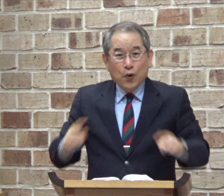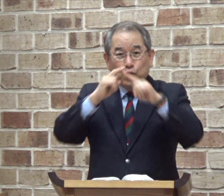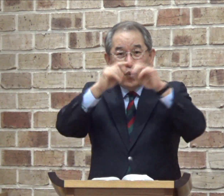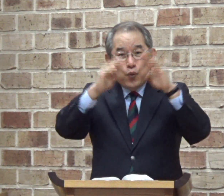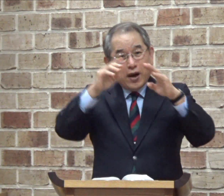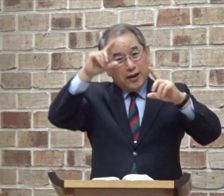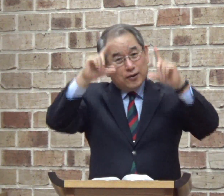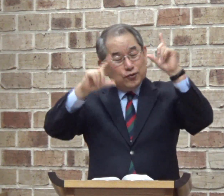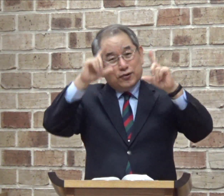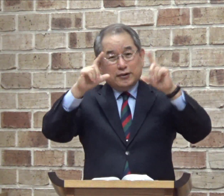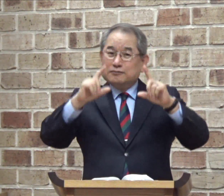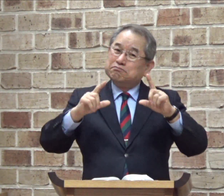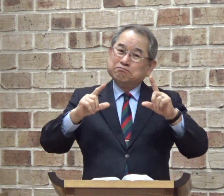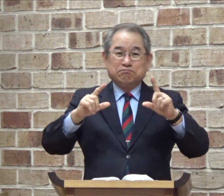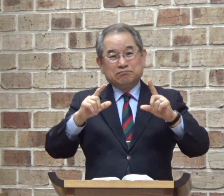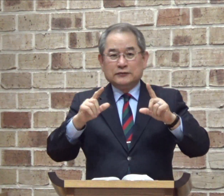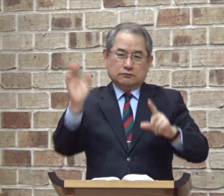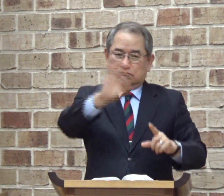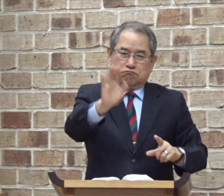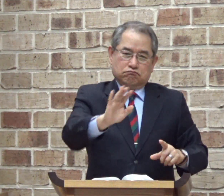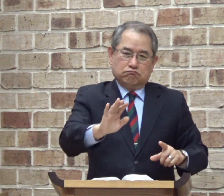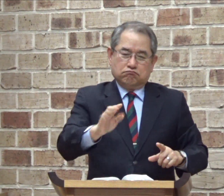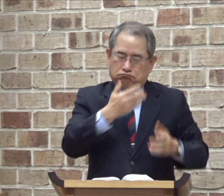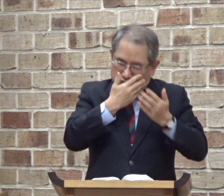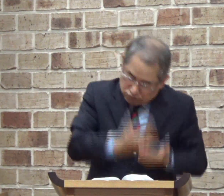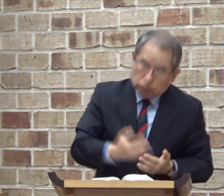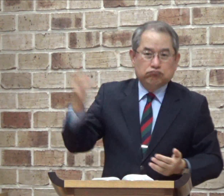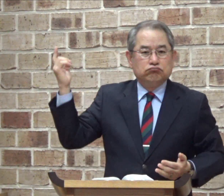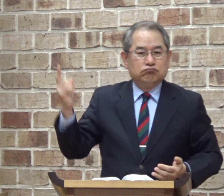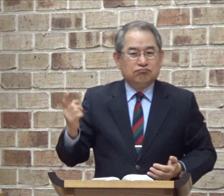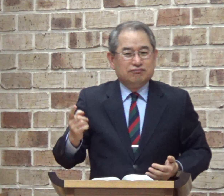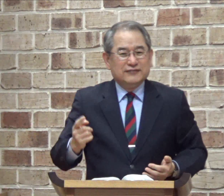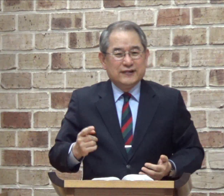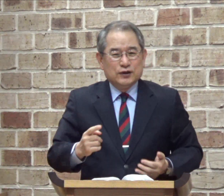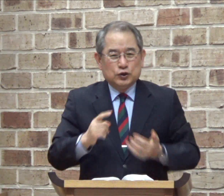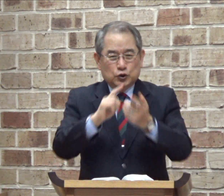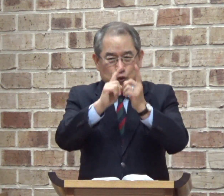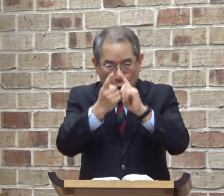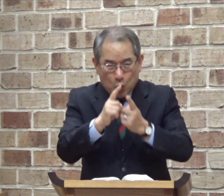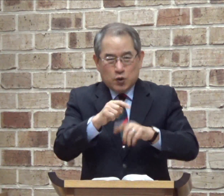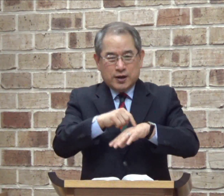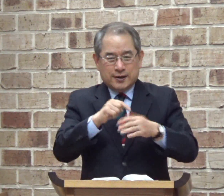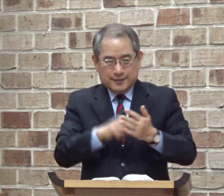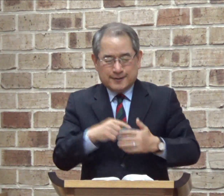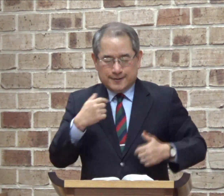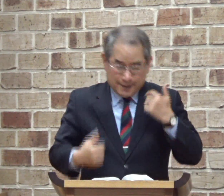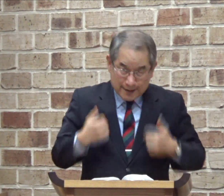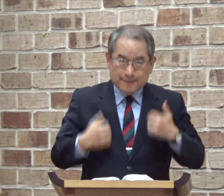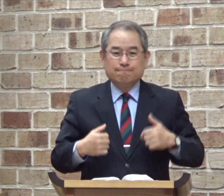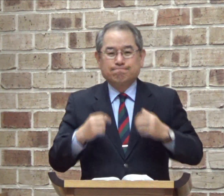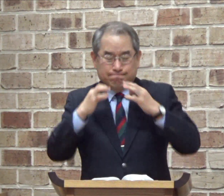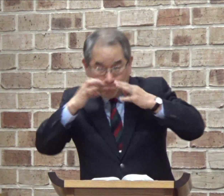좋은 일에 하나님 기뻐하신 일에 하나님 감동하시면 놀라운 교회 부흥을 이루는